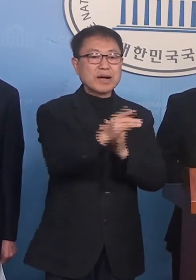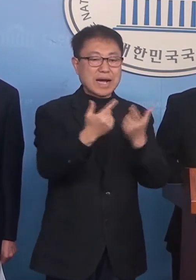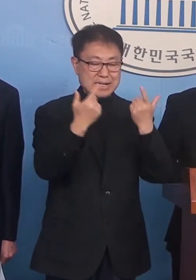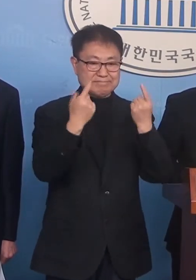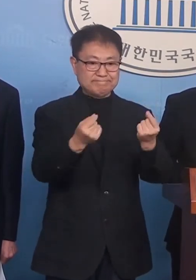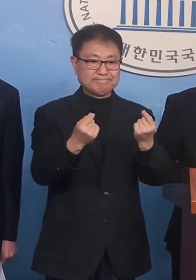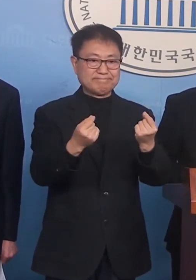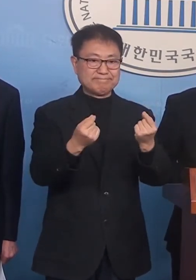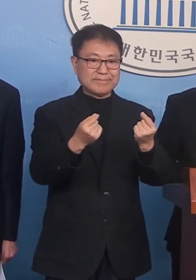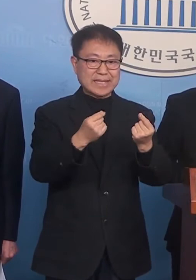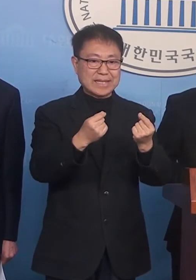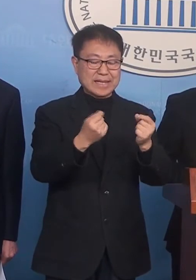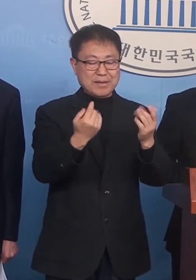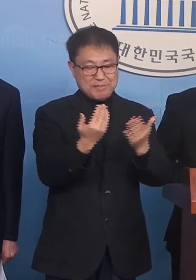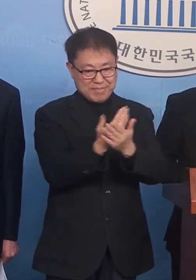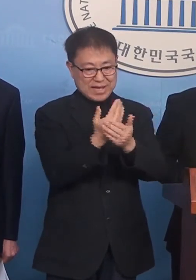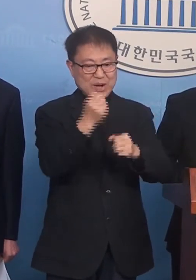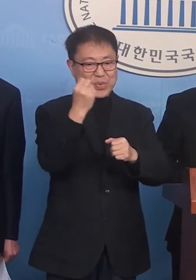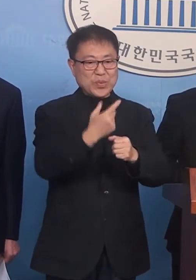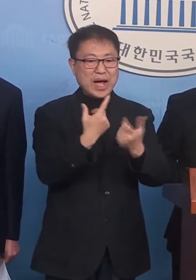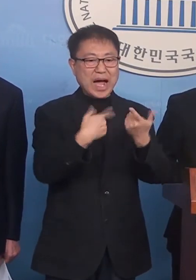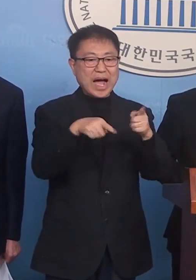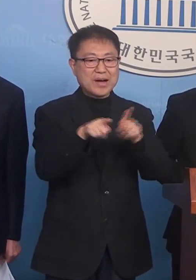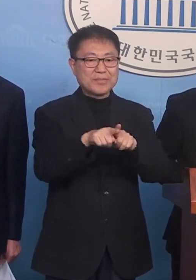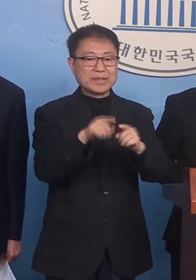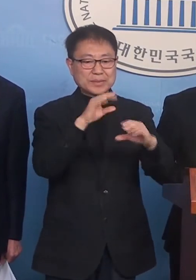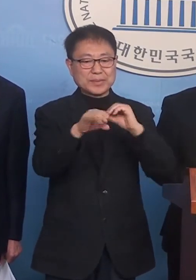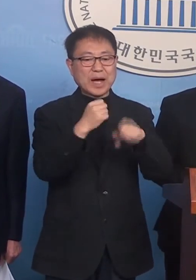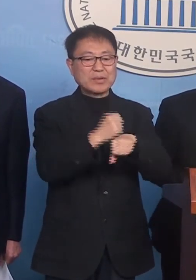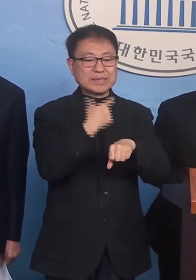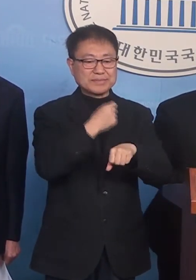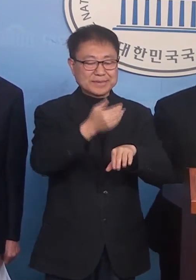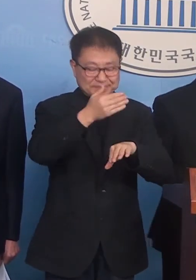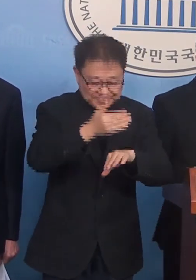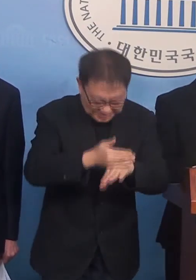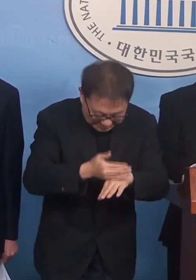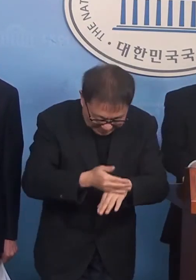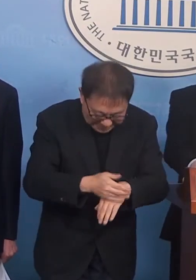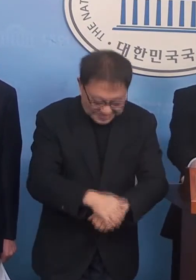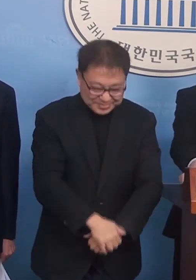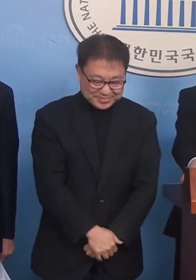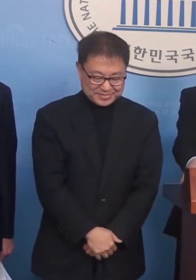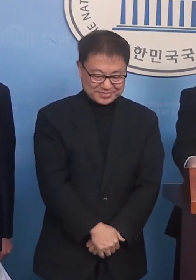함께 변화시키고 함께 통하고자 합니다. 감사합니다.